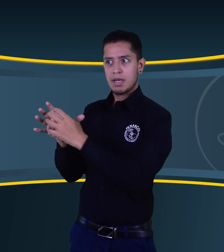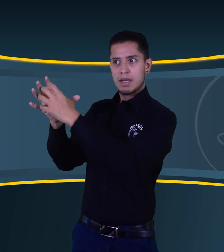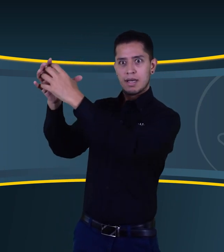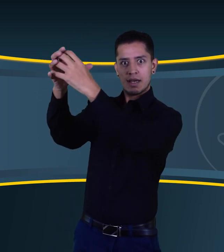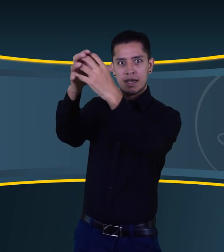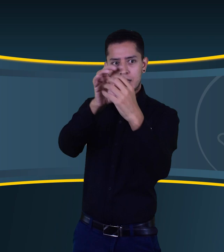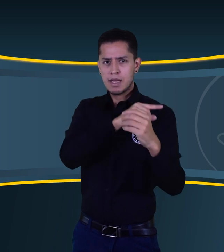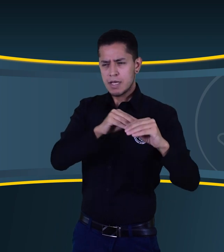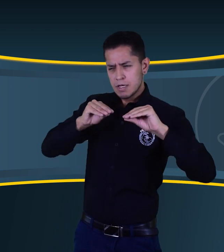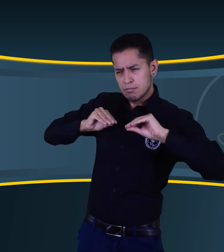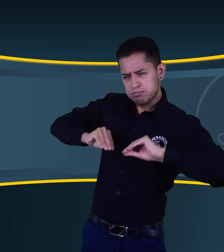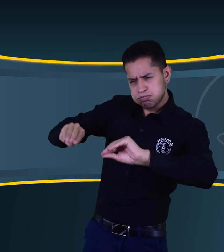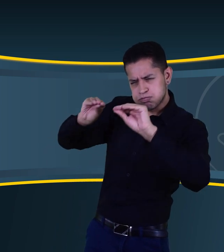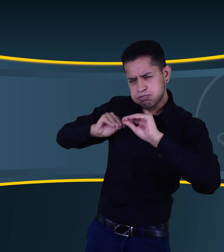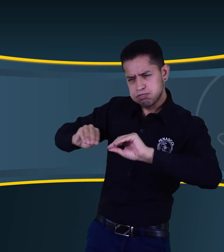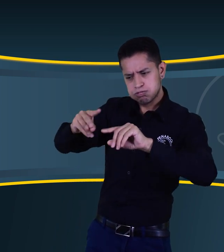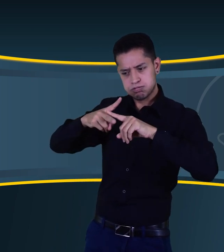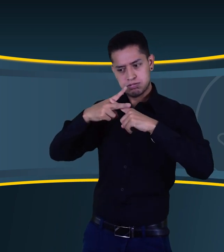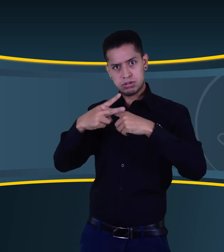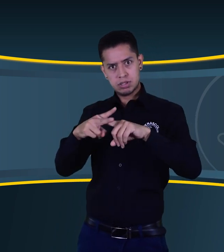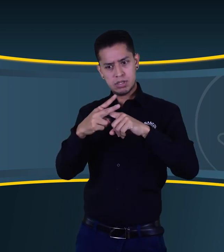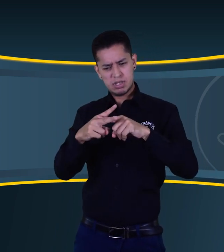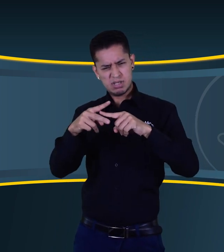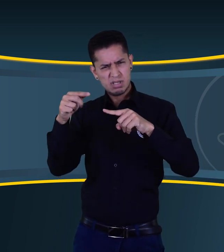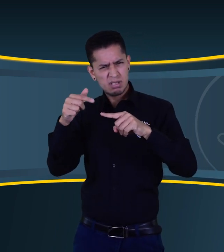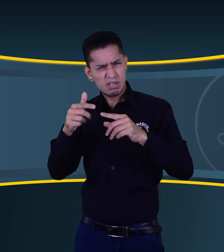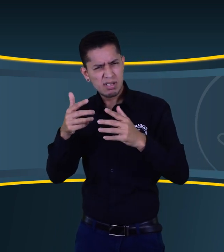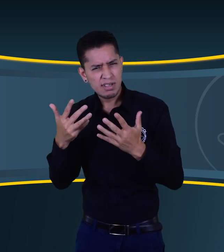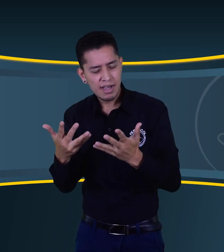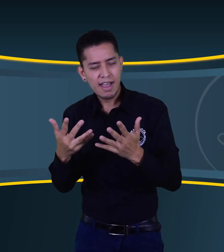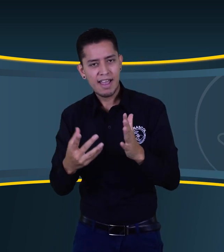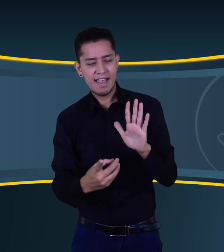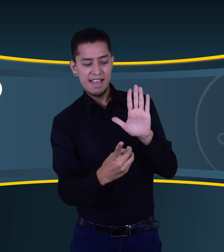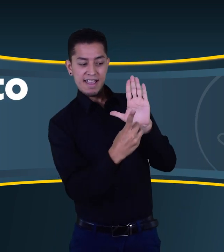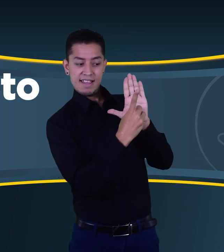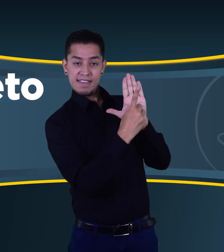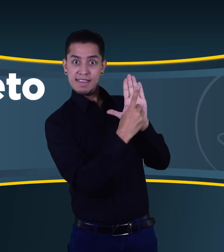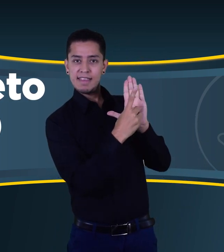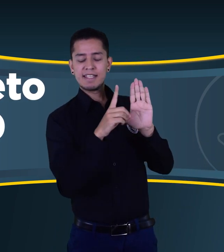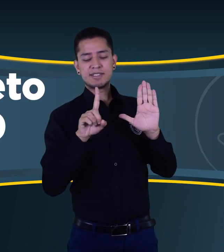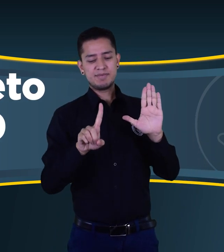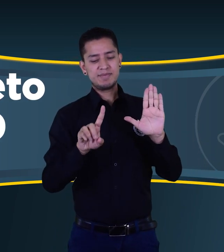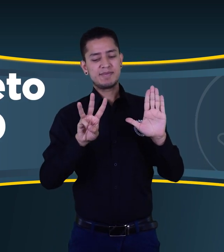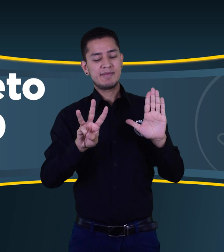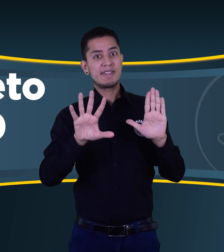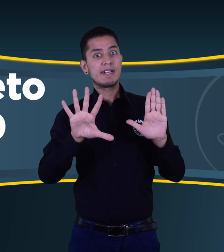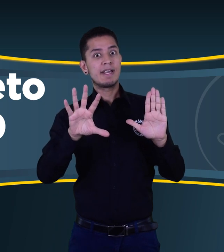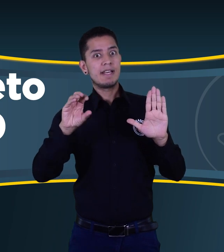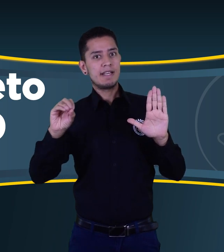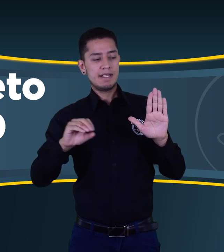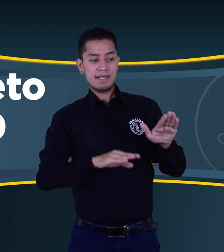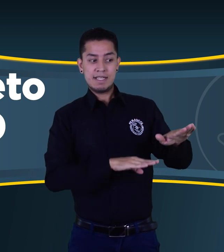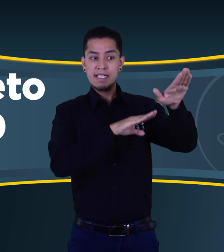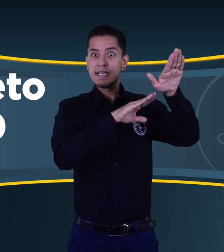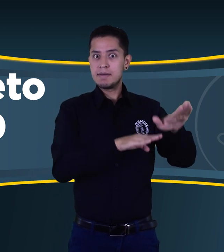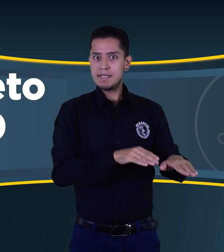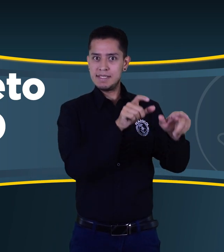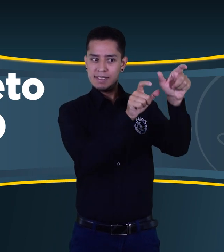orientaron un taller sobre el decreto 1350 el cual habla de las organizaciones de